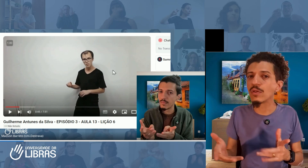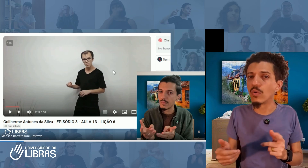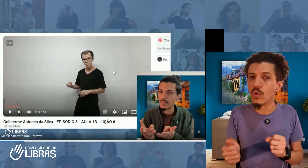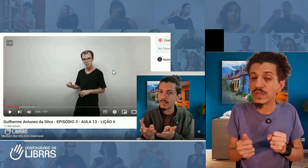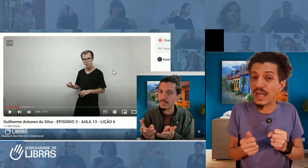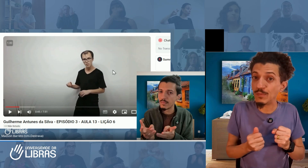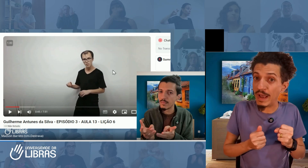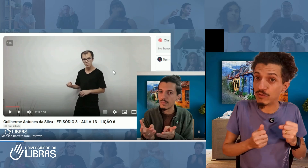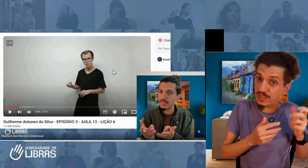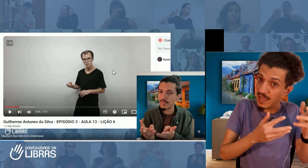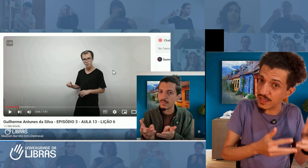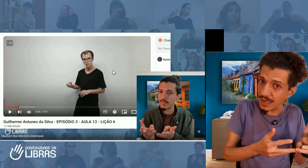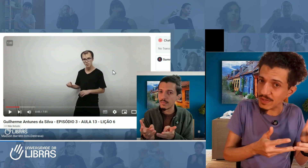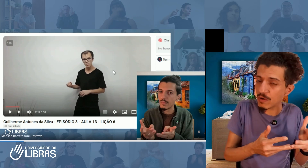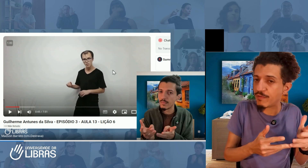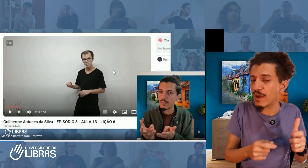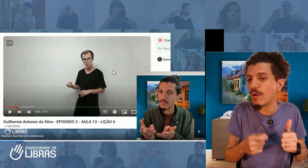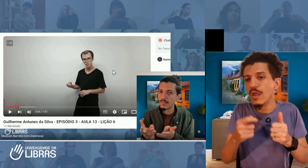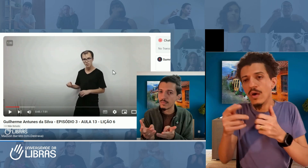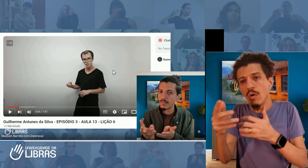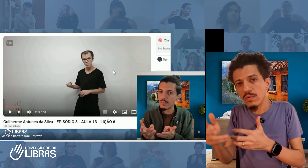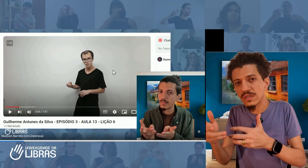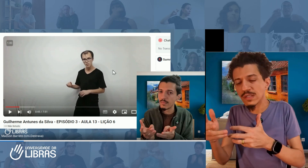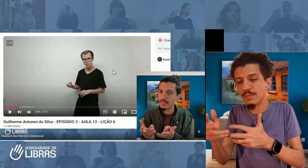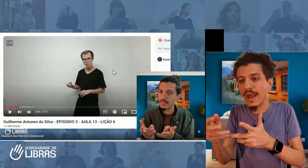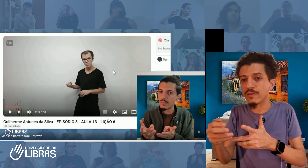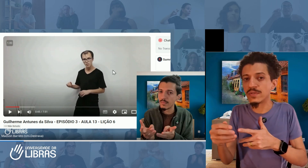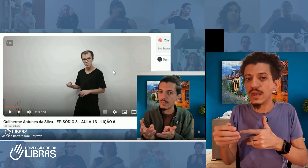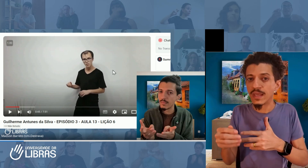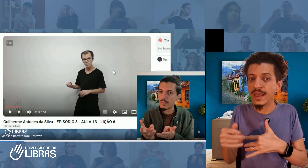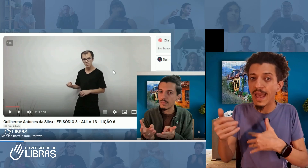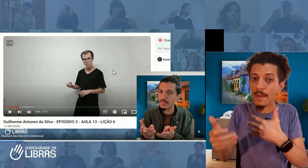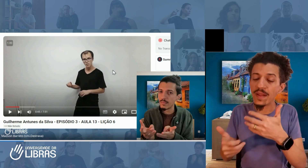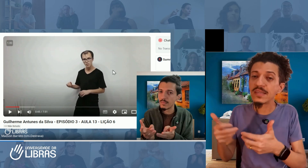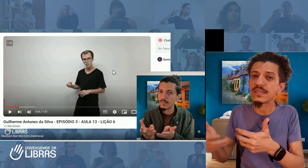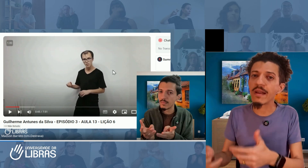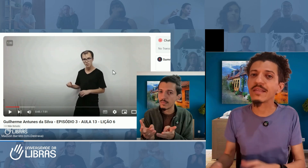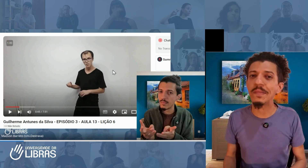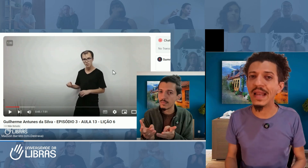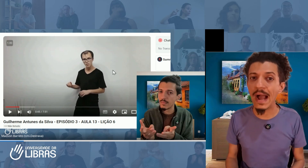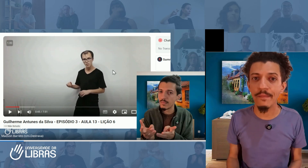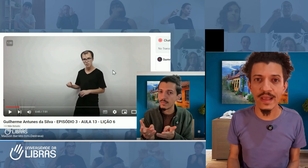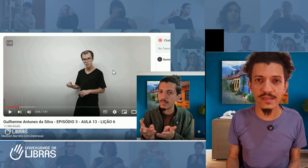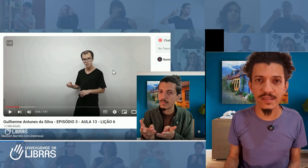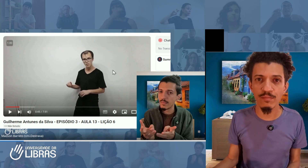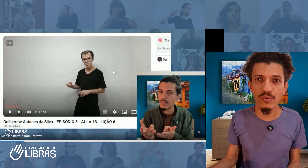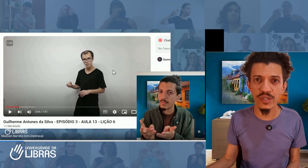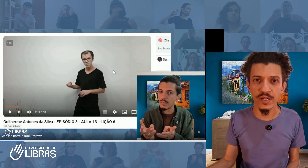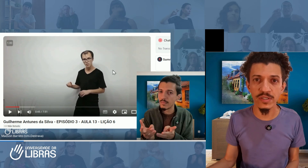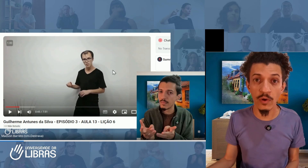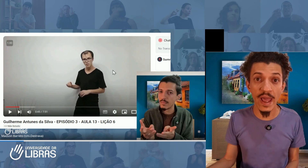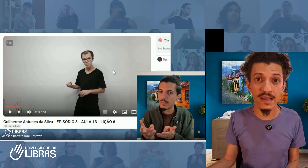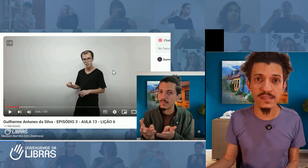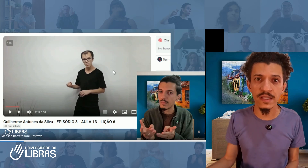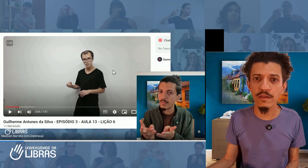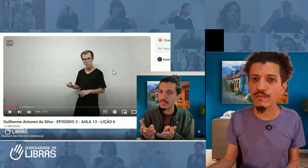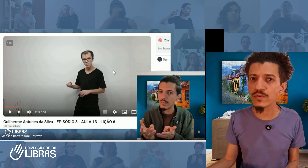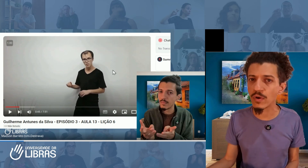os aspectos que ele já absorveu, outros aspectos que é necessário trabalhar e assim por diante. Então, é assim que funciona